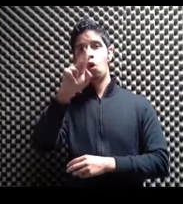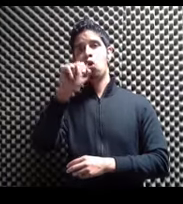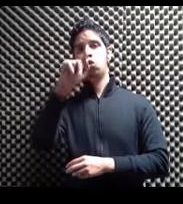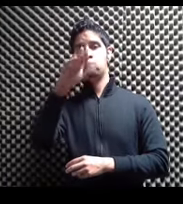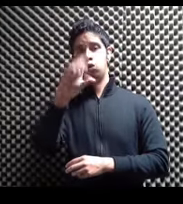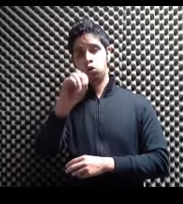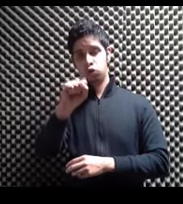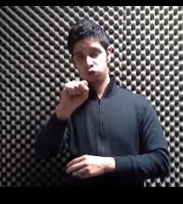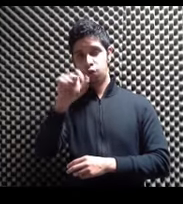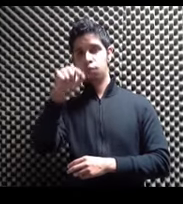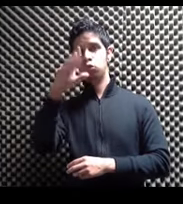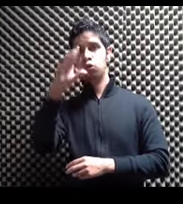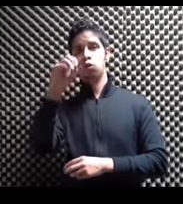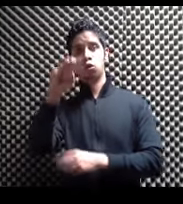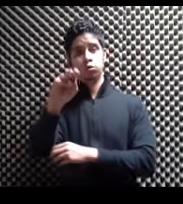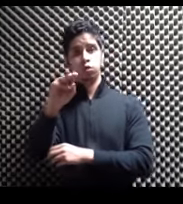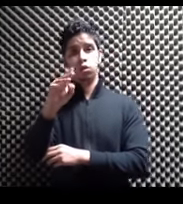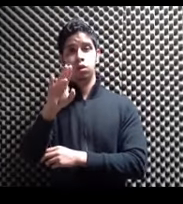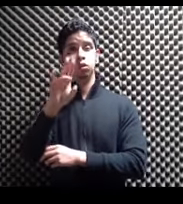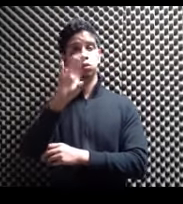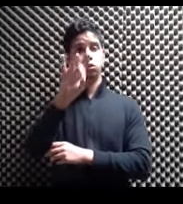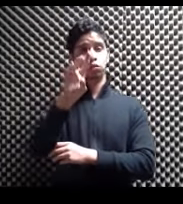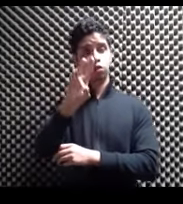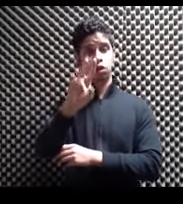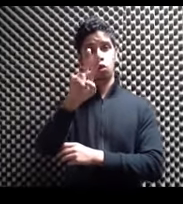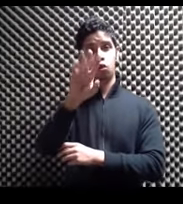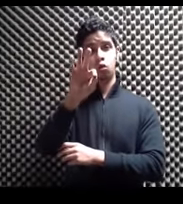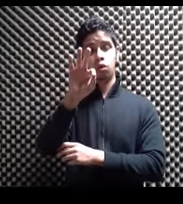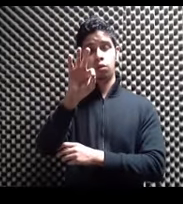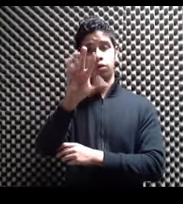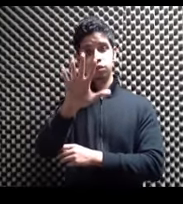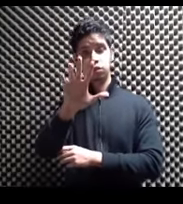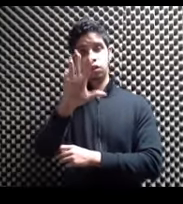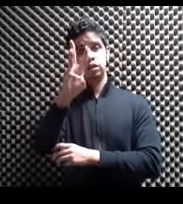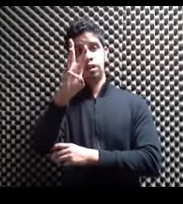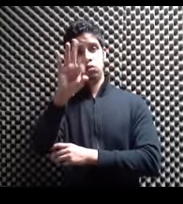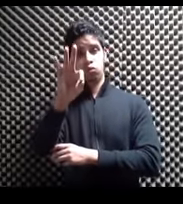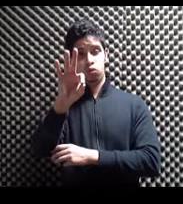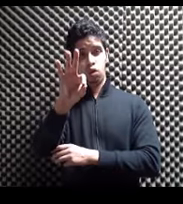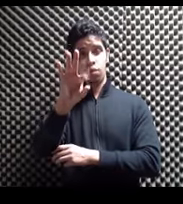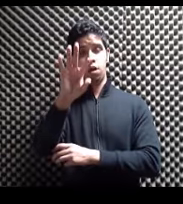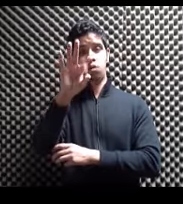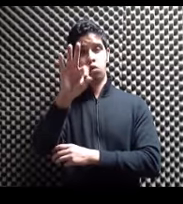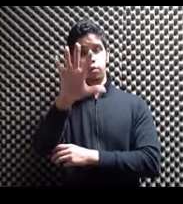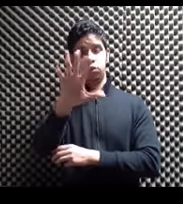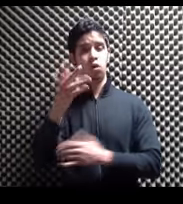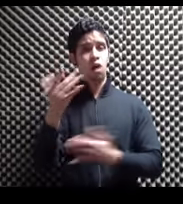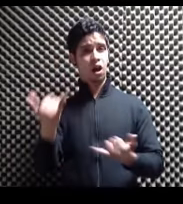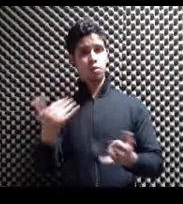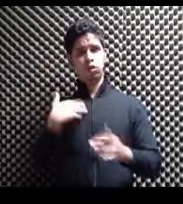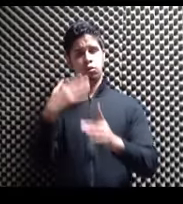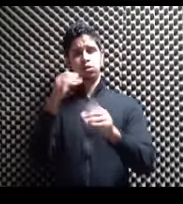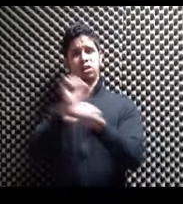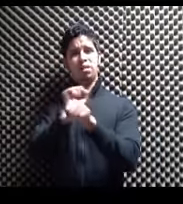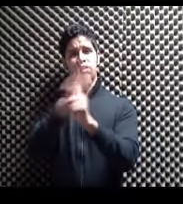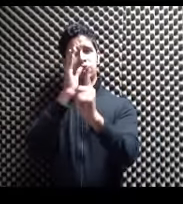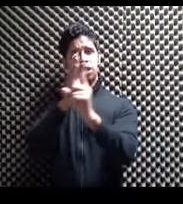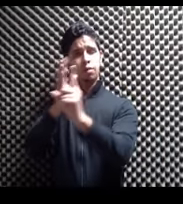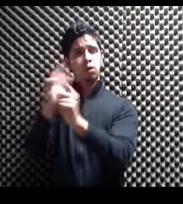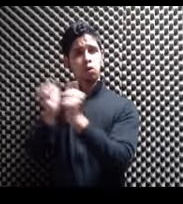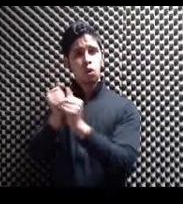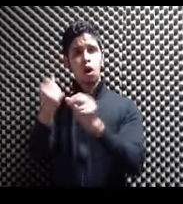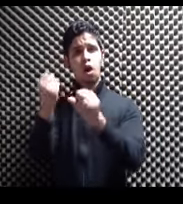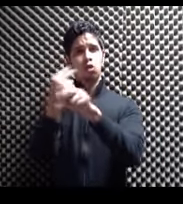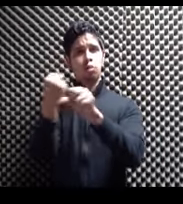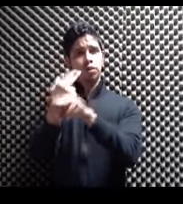787-295-6995. Ahí con mucho gusto le vamos a dar la información. Actualmente estamos trabajando directamente con lo que son autopistas de carretera. Ok. La Policía de